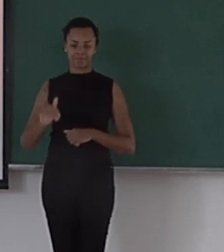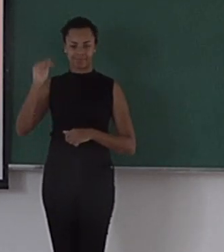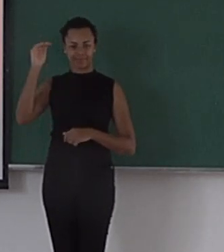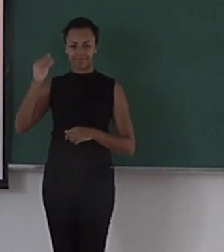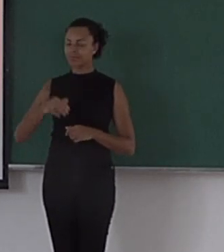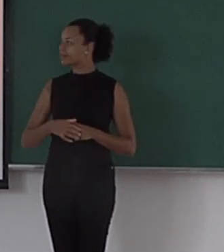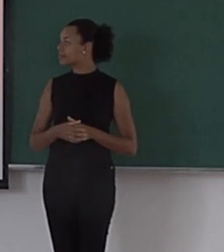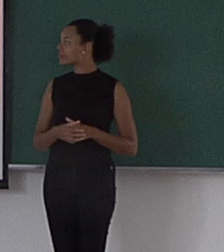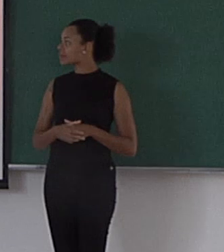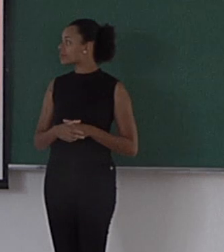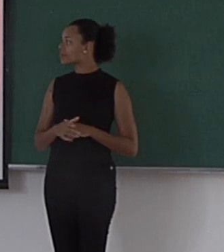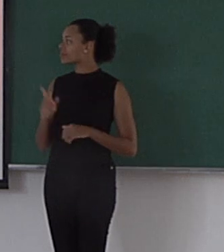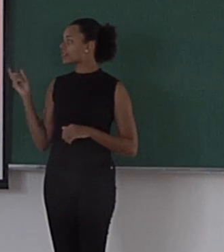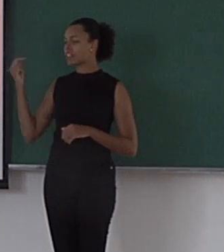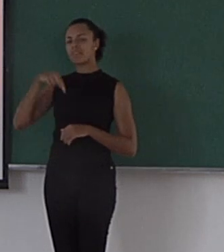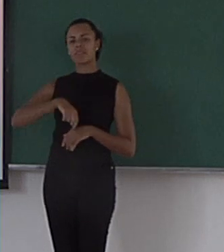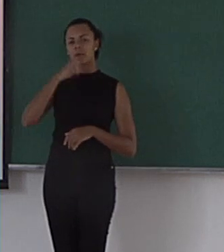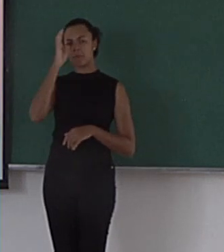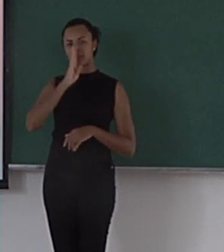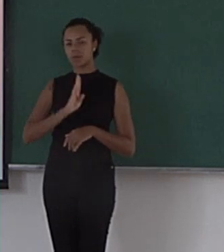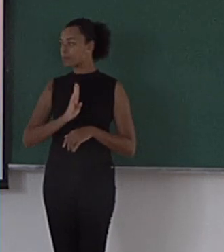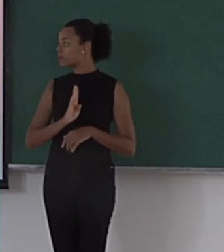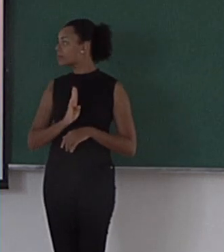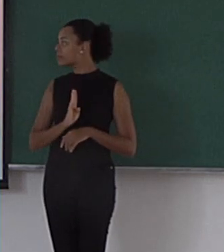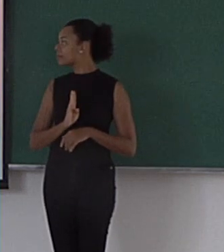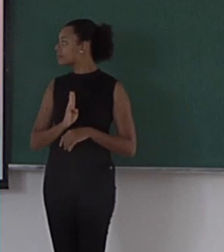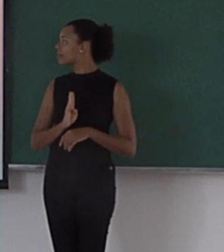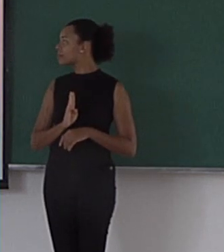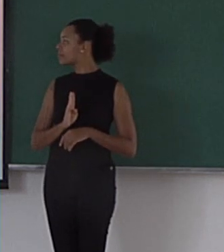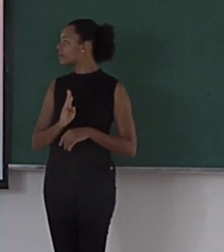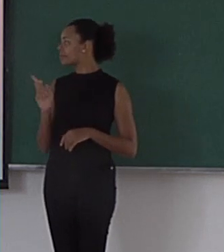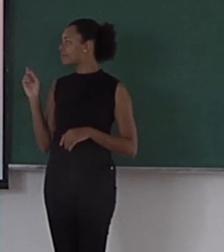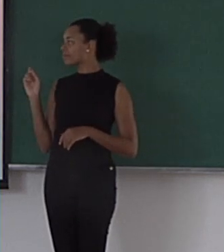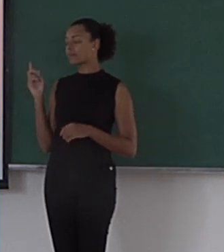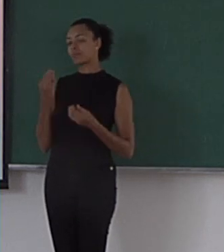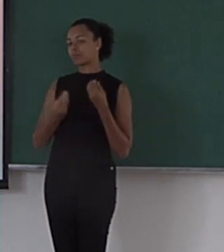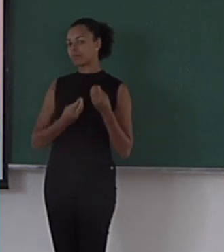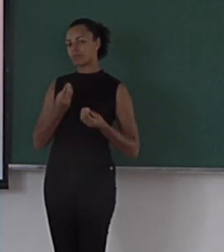tá? Ela veio ao Brasil, essa foto, ó.